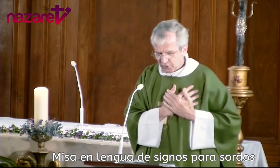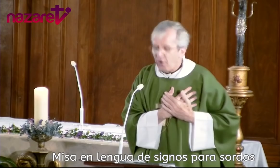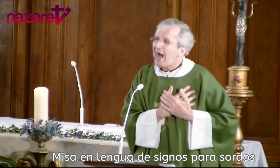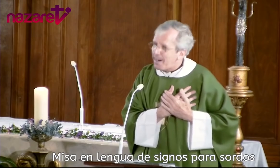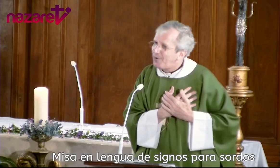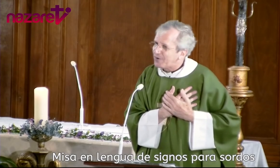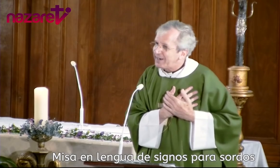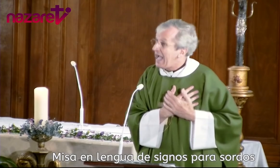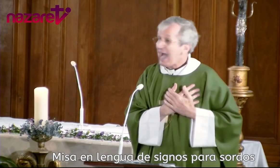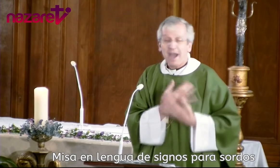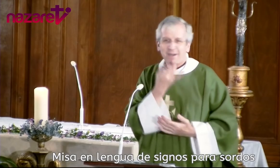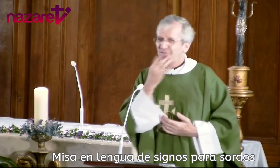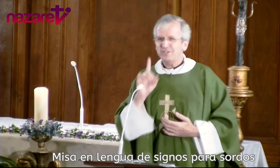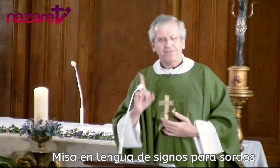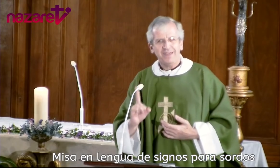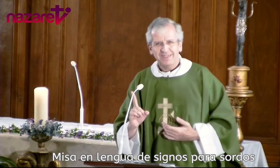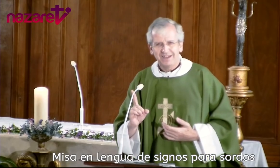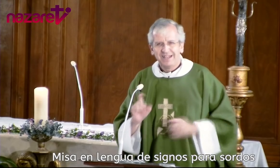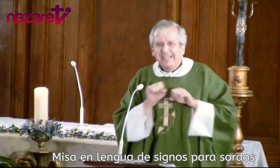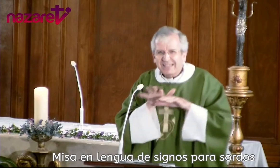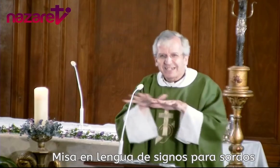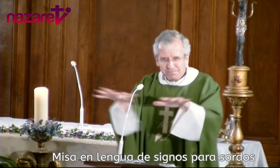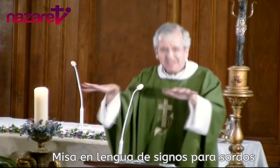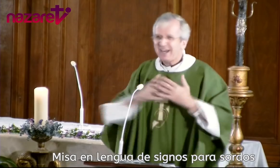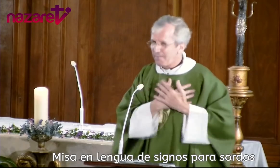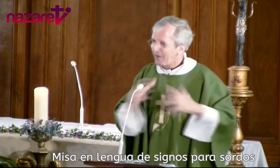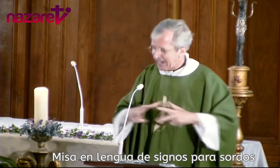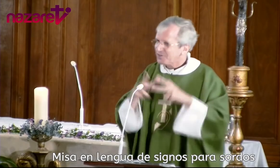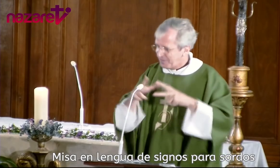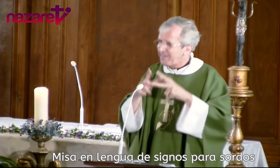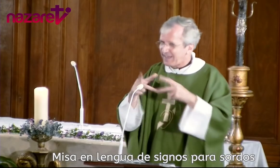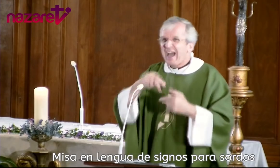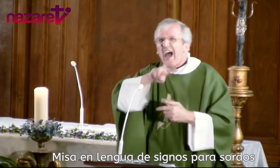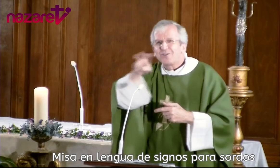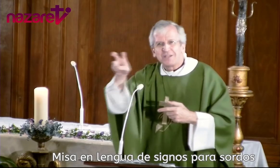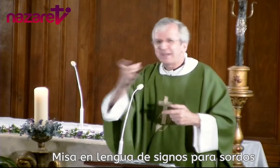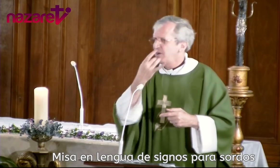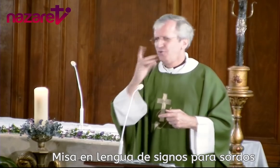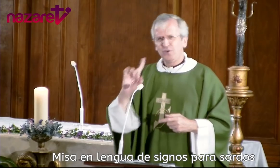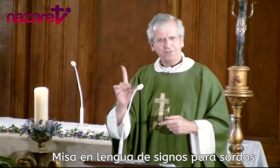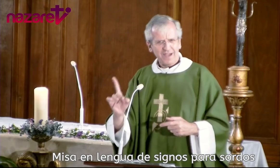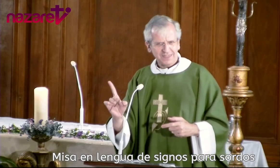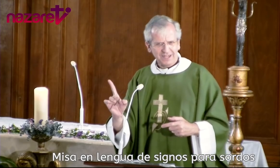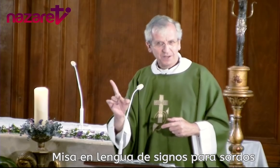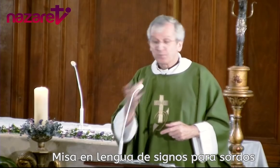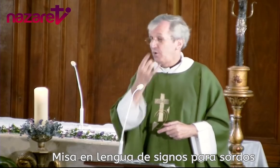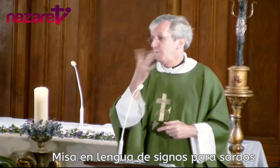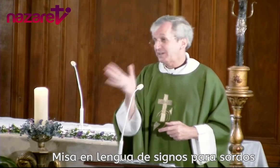vuestro amor. Amar no es fácil, transmitir el amor a la sociedad, a los demás, no es fácil. Lo más